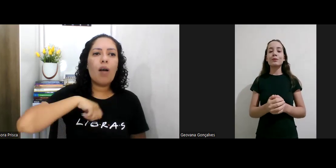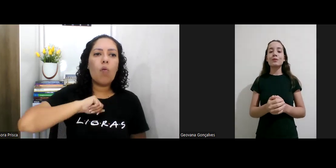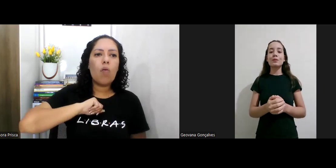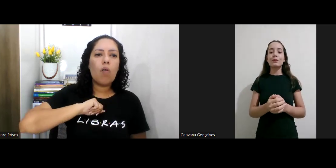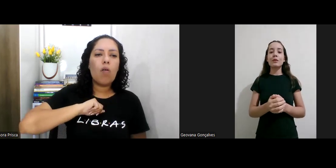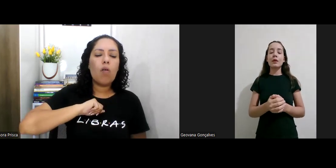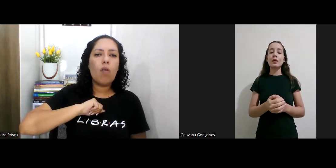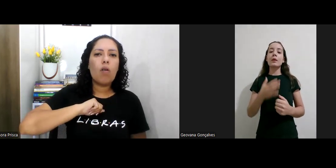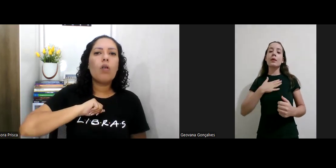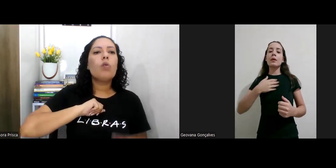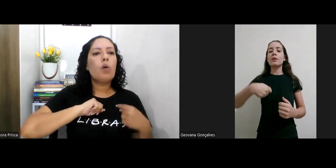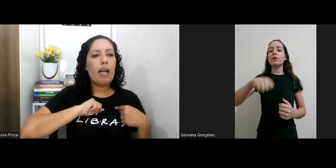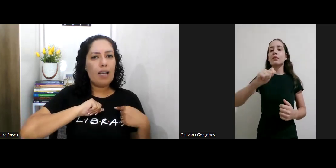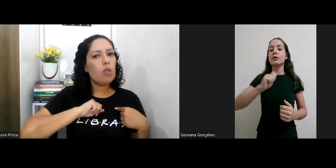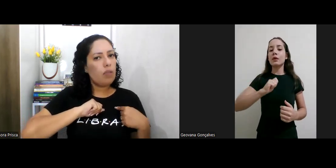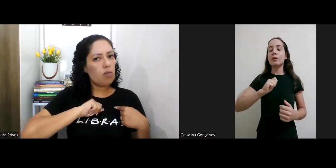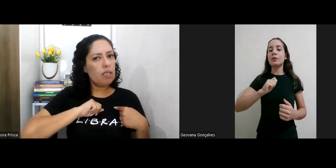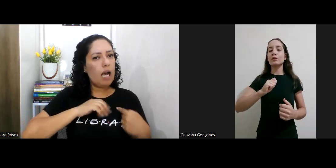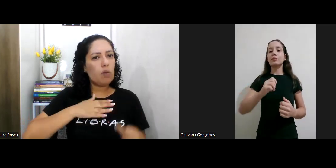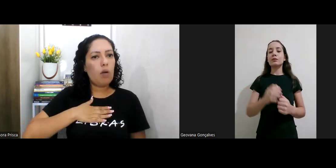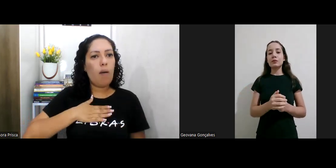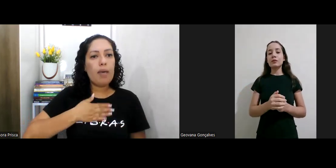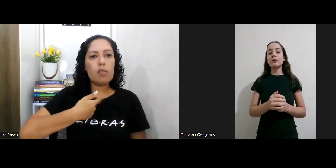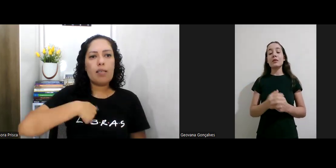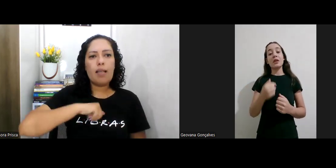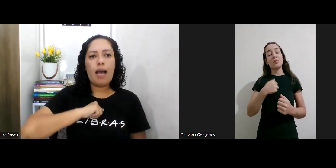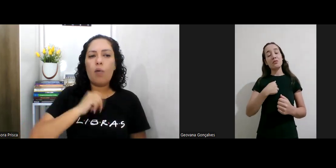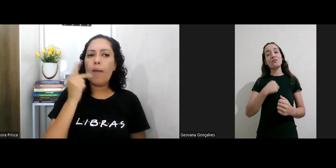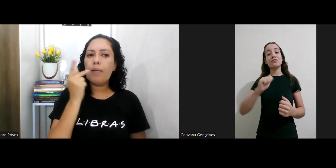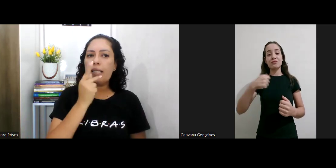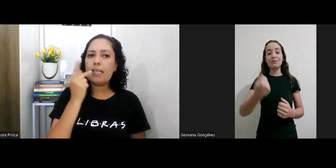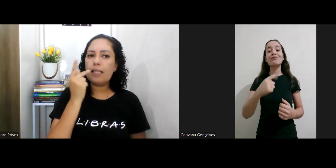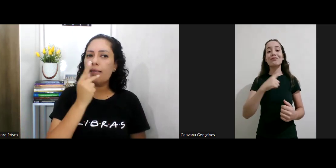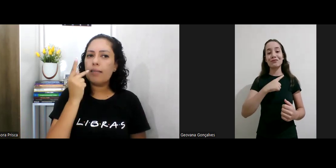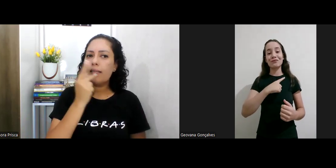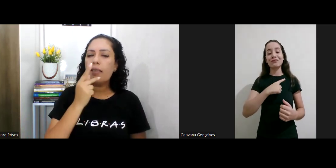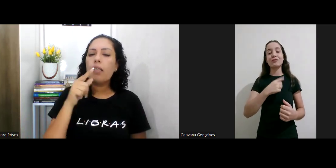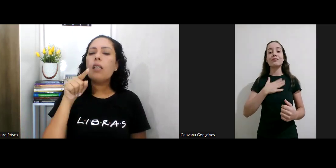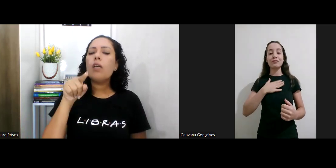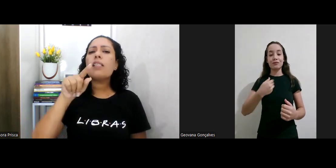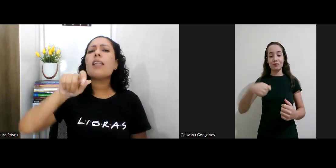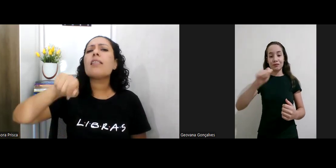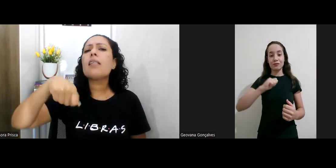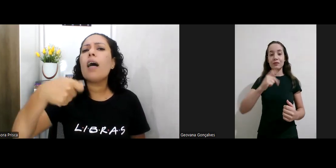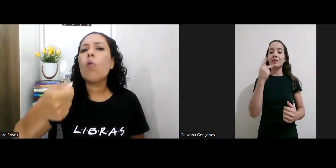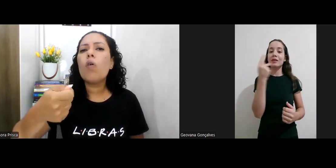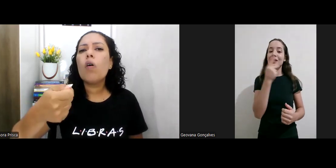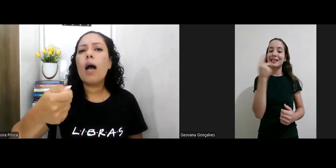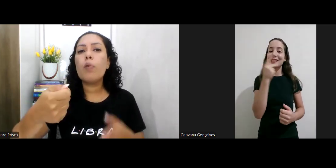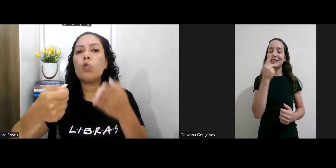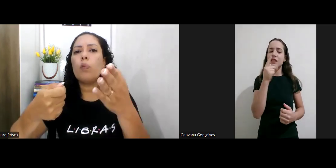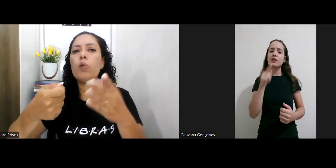Meu sinal. No meu caso, eu tenho sinal. Então, ó, meu sinal é Priscila. E você,